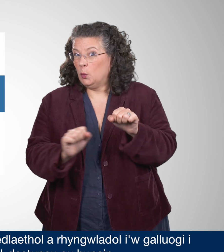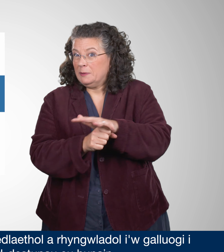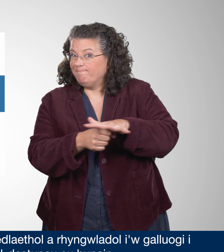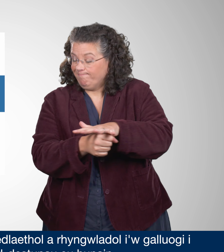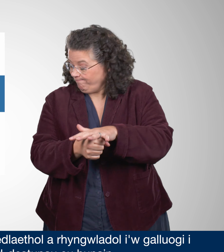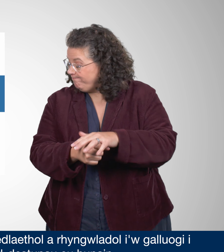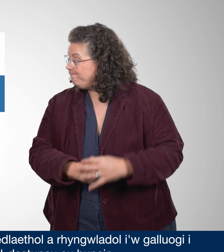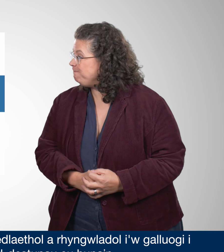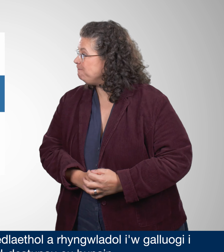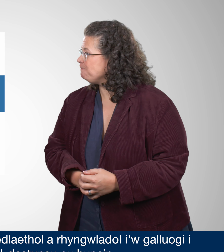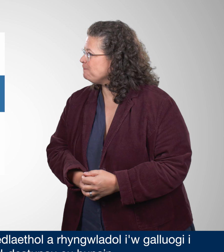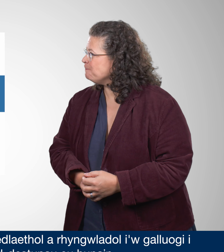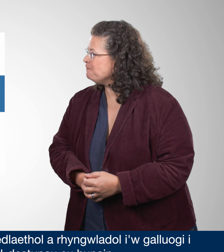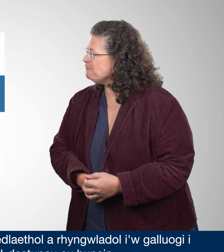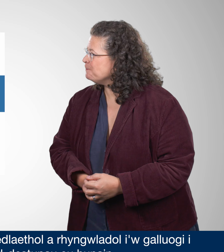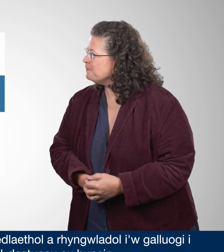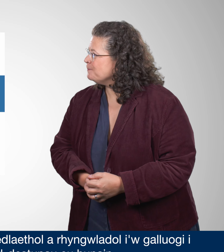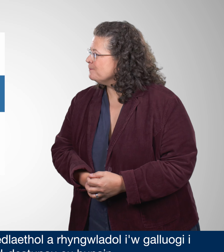hunain.